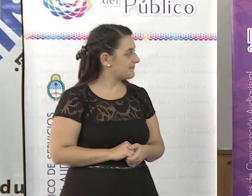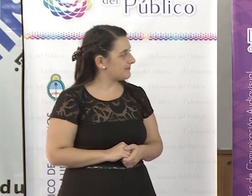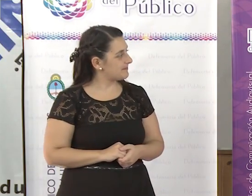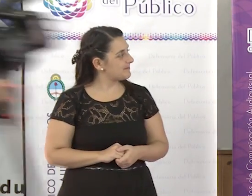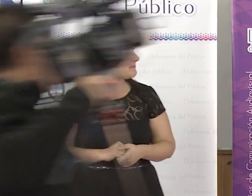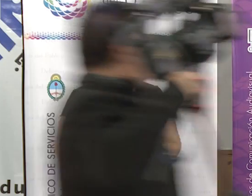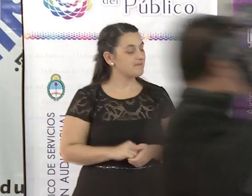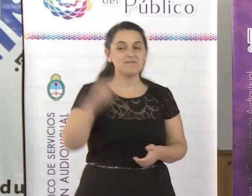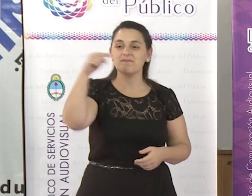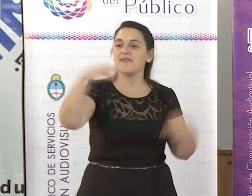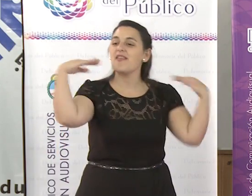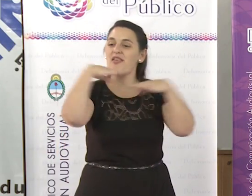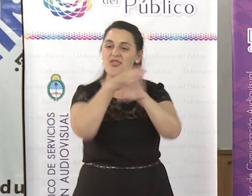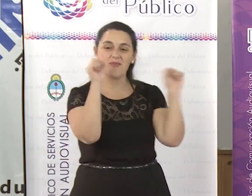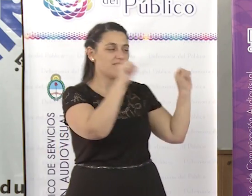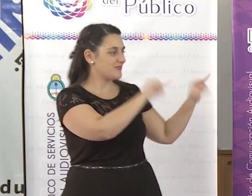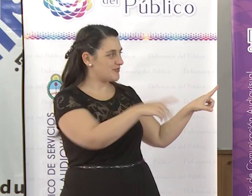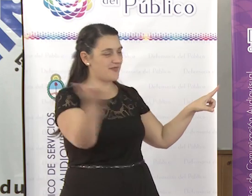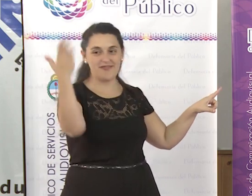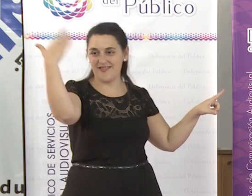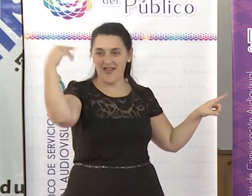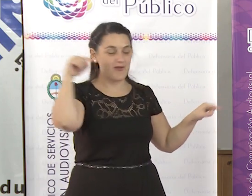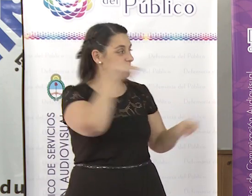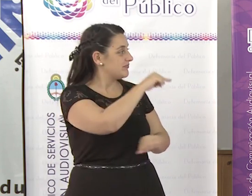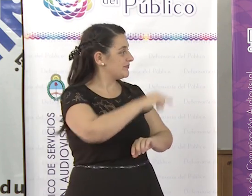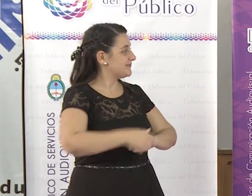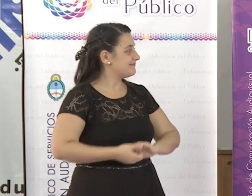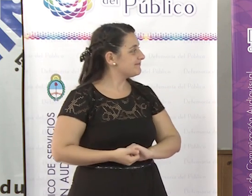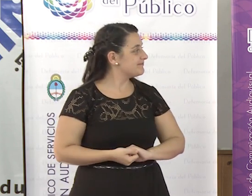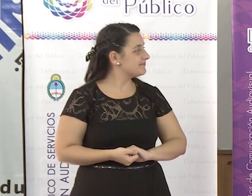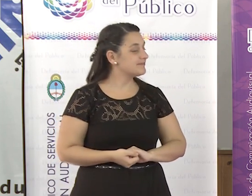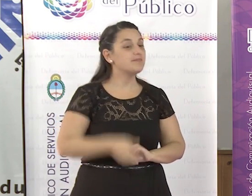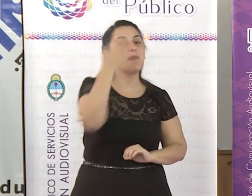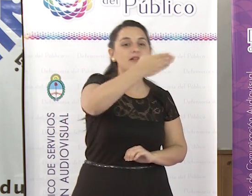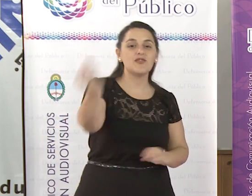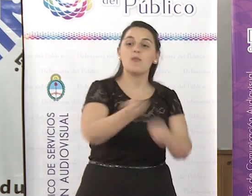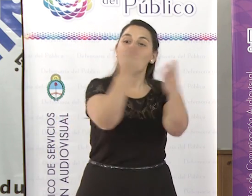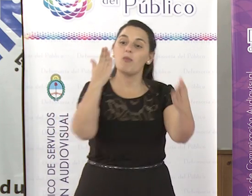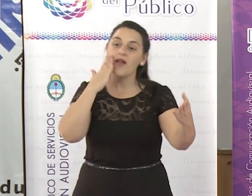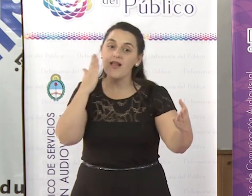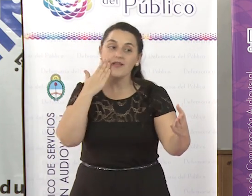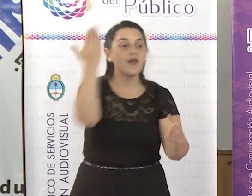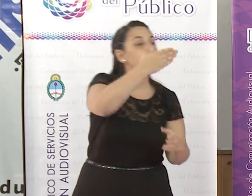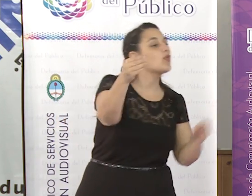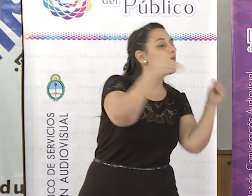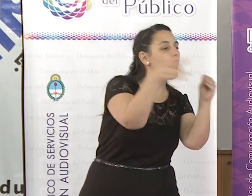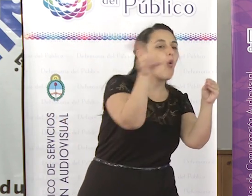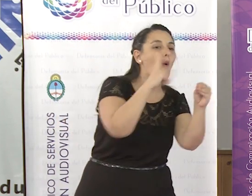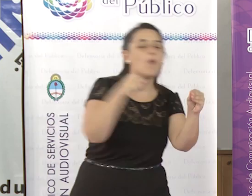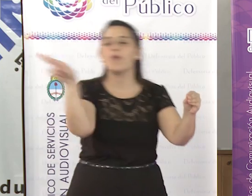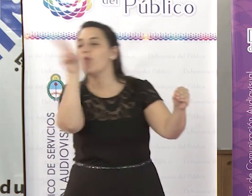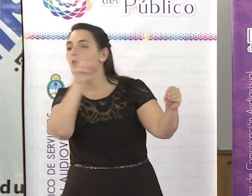una película bien nueva en computer muy buenas tardes para todos los compañeros compañeras